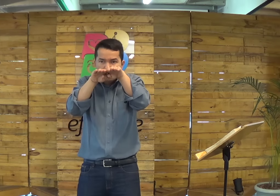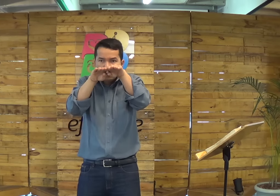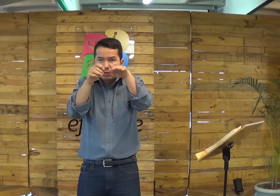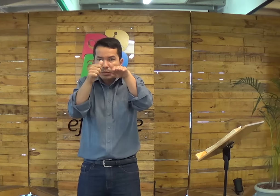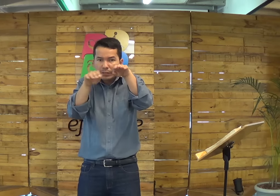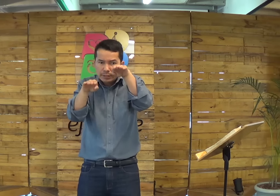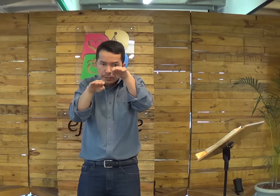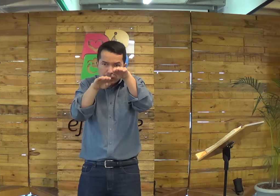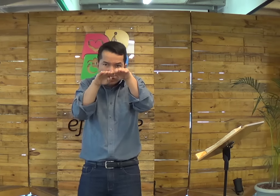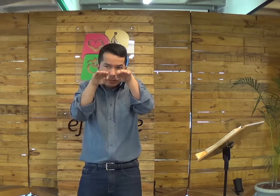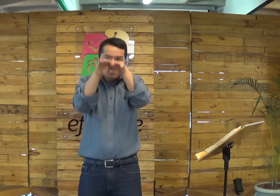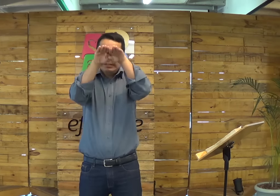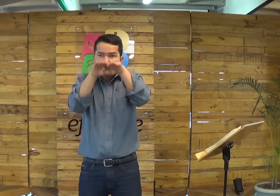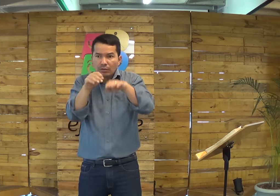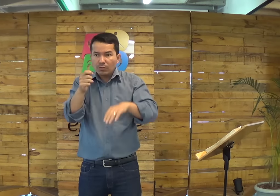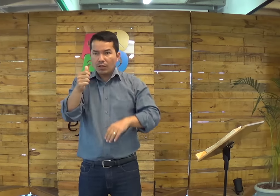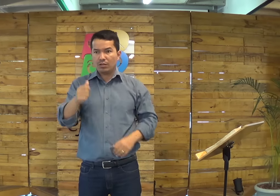igual tá quase